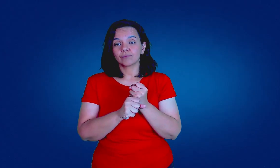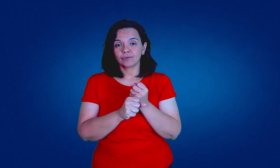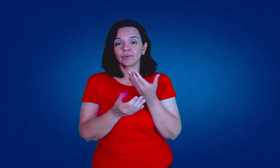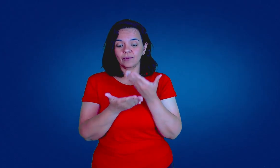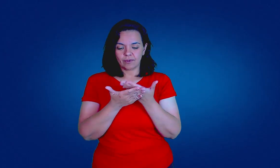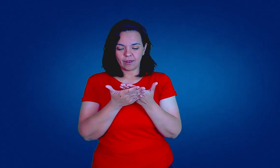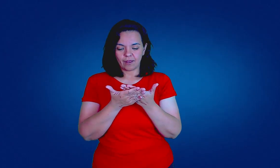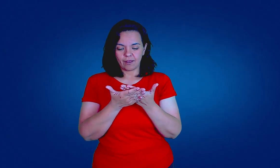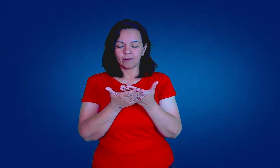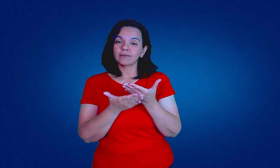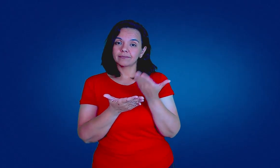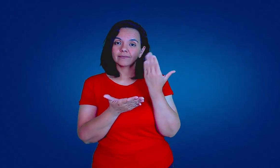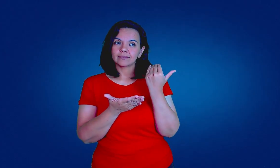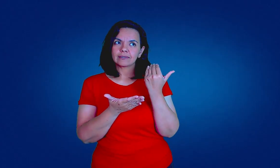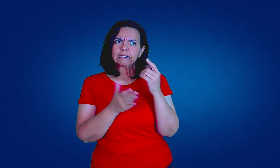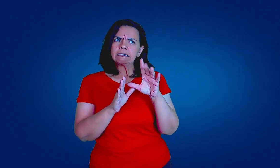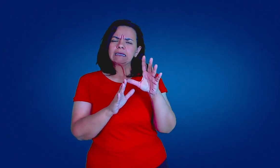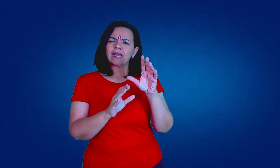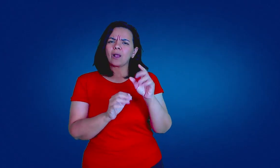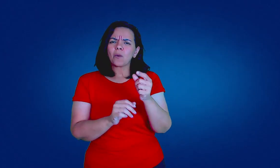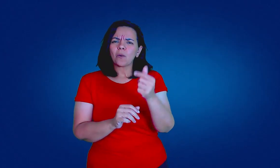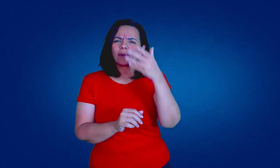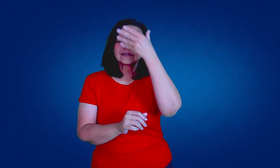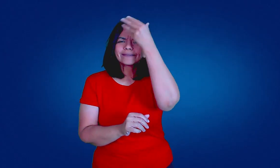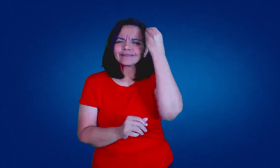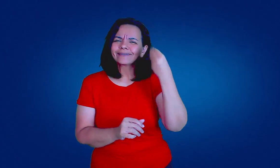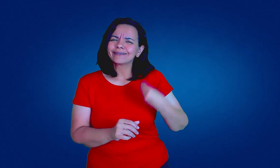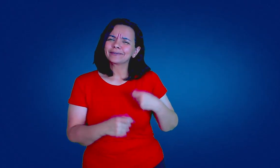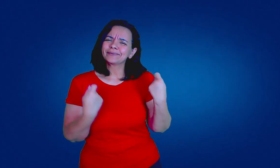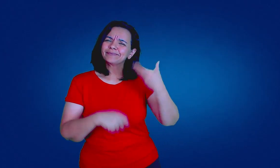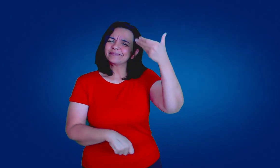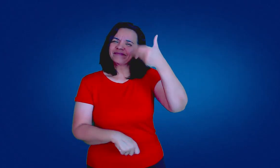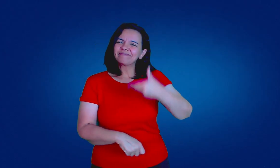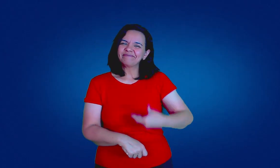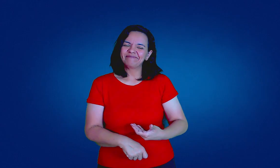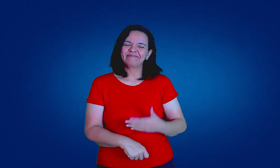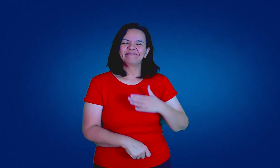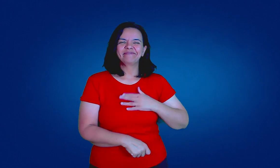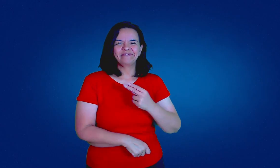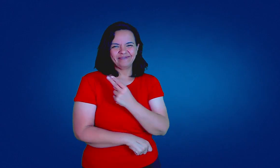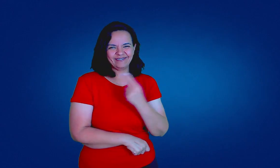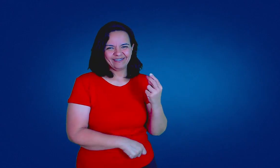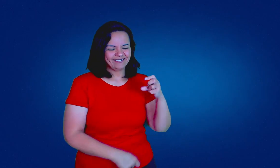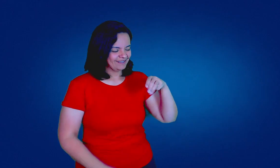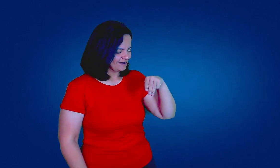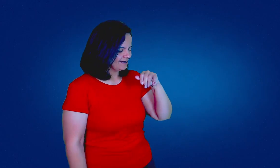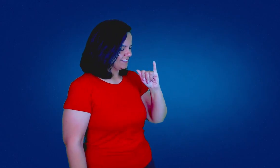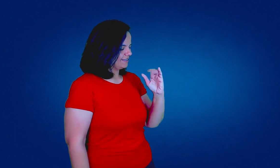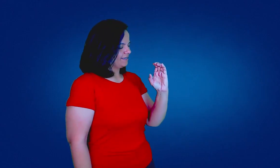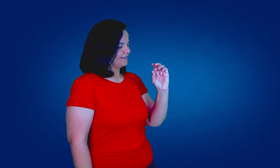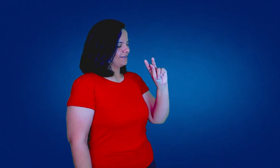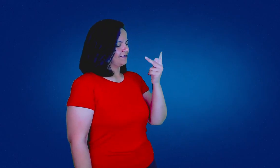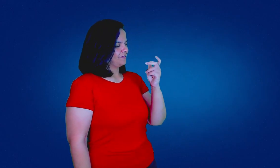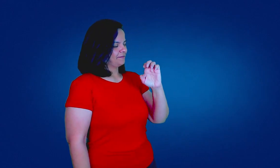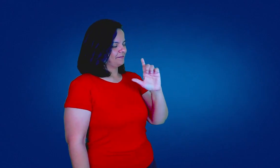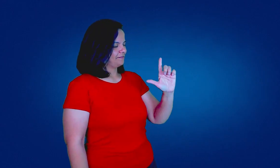Bem, agora eu vou fazer um resumo da aula passada. Calma, mas eu quase que esquecendo. Meu